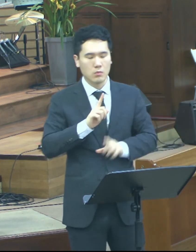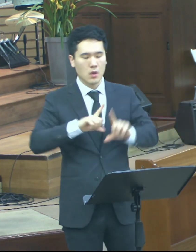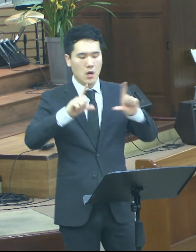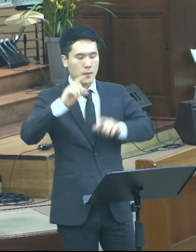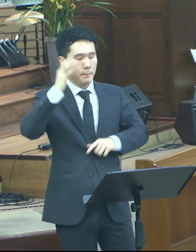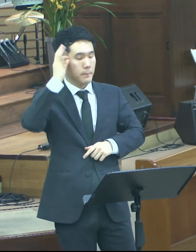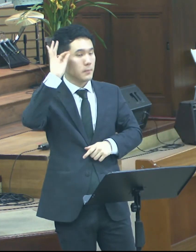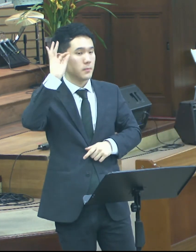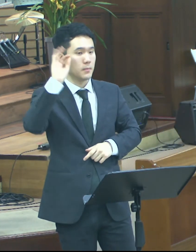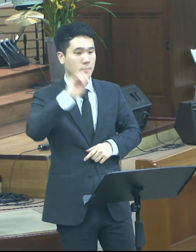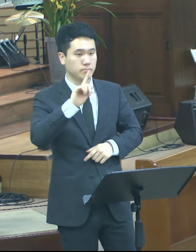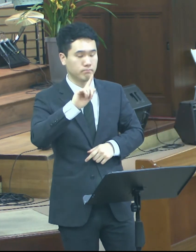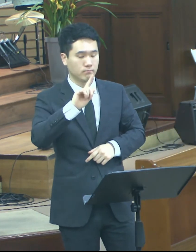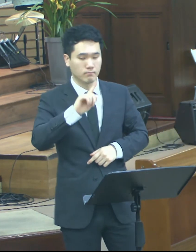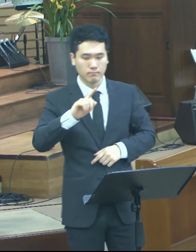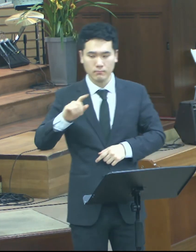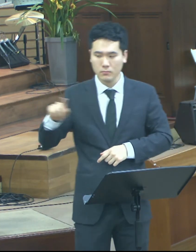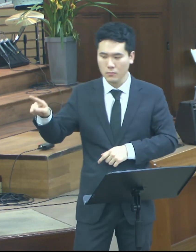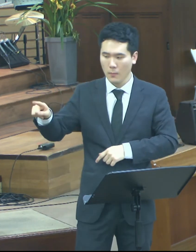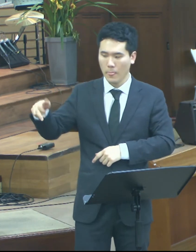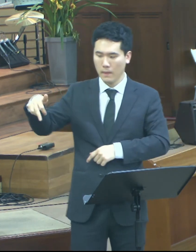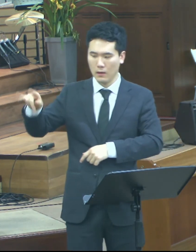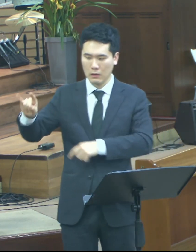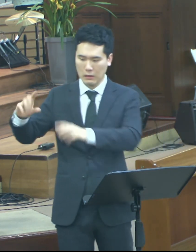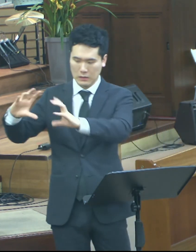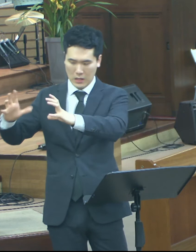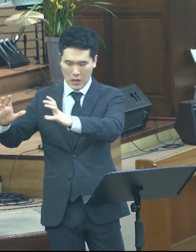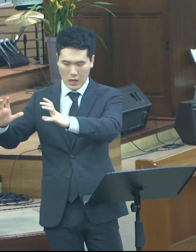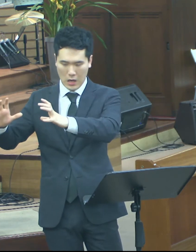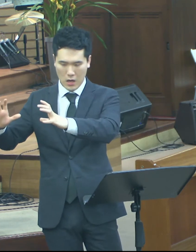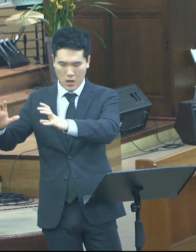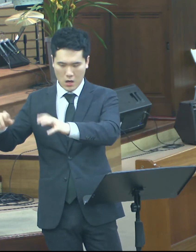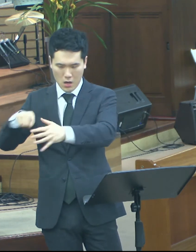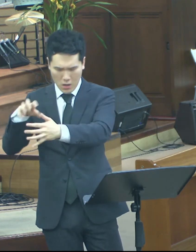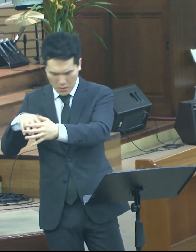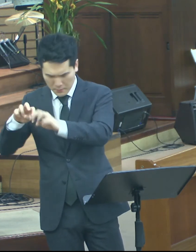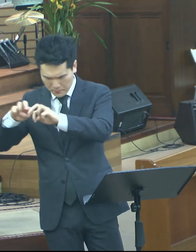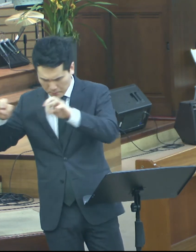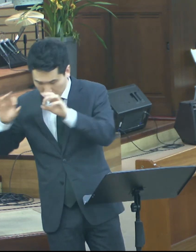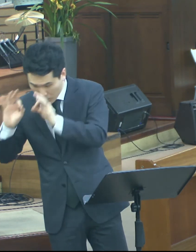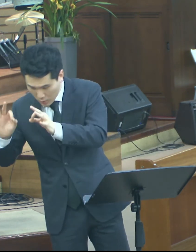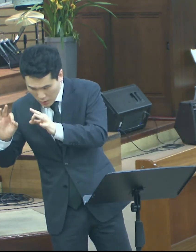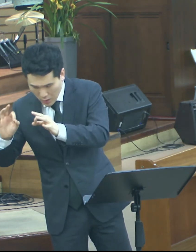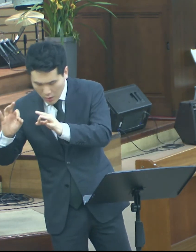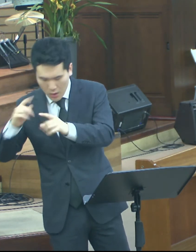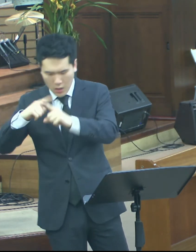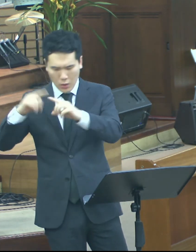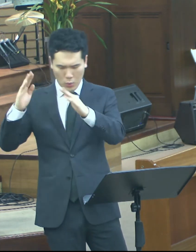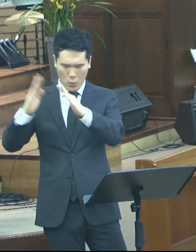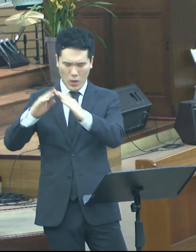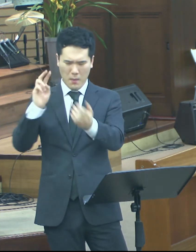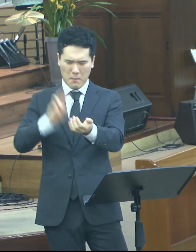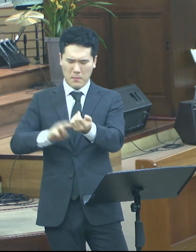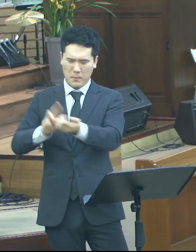캐나다에는요 예배당을 파는 데가 많더라고요. For sale 해가지고요 예배당을